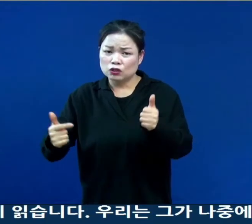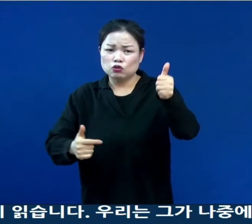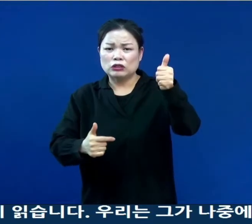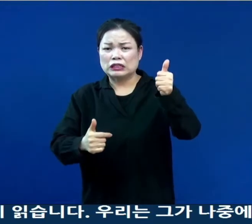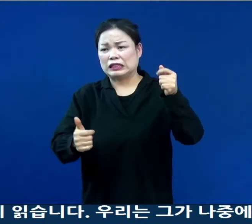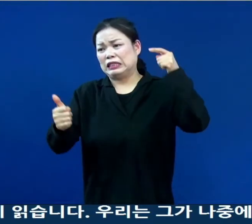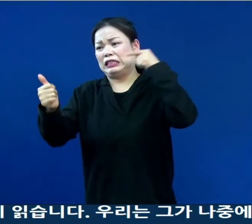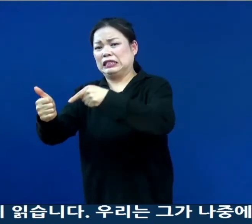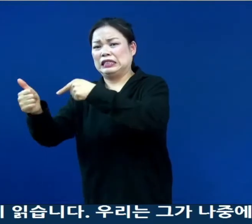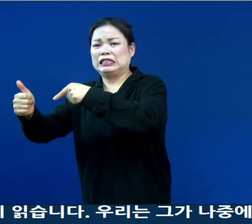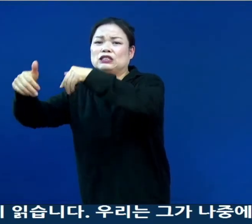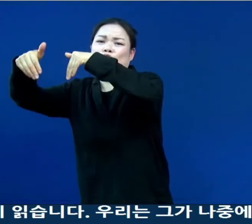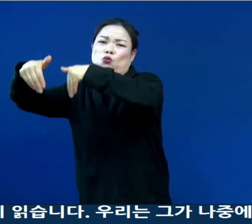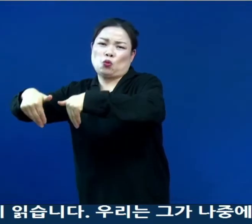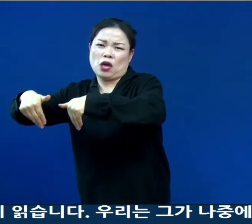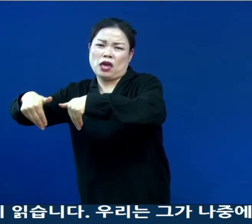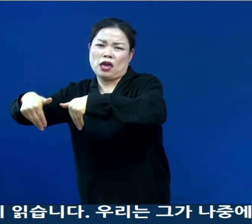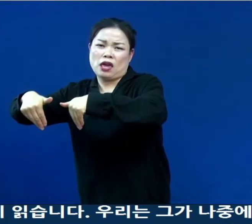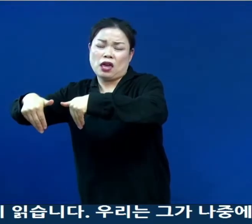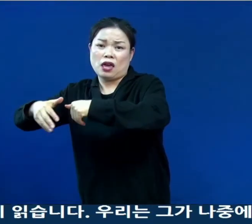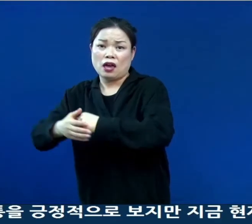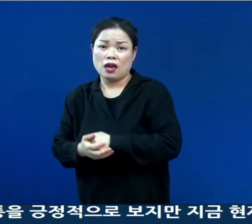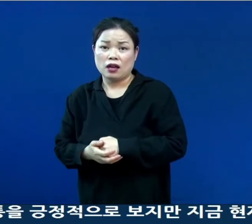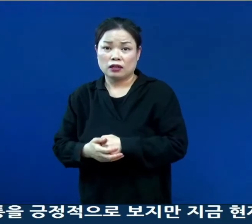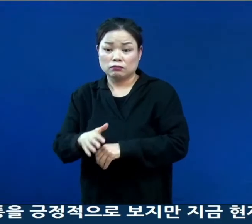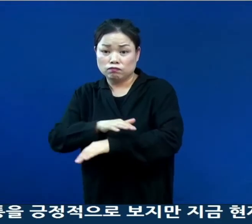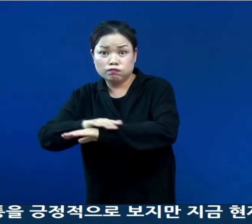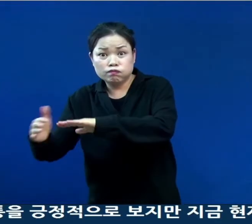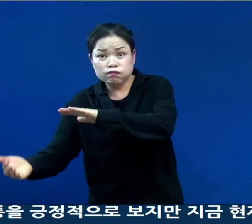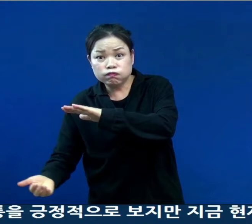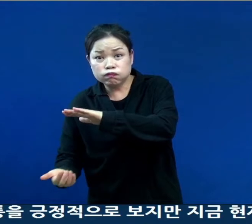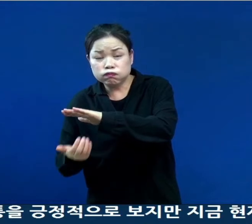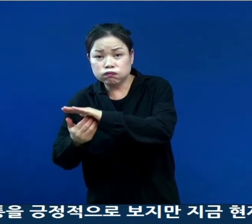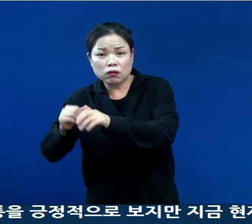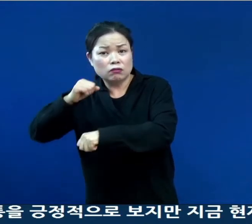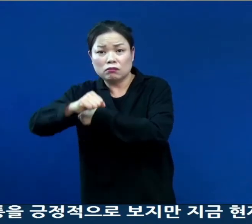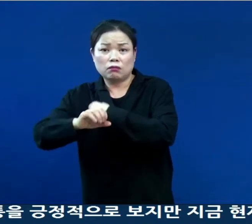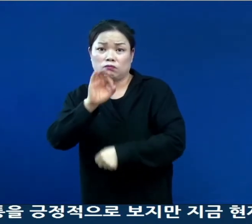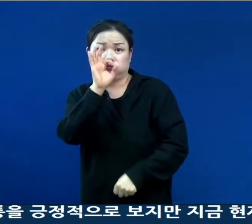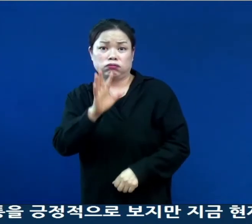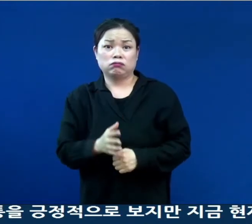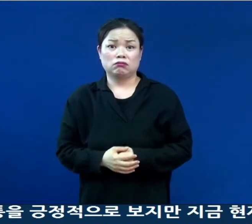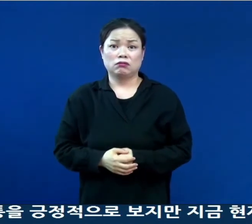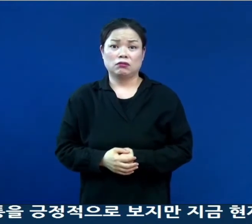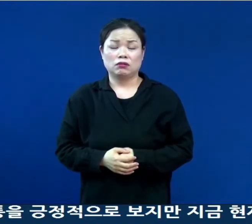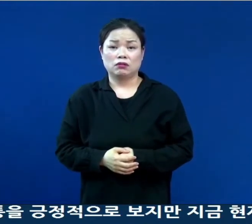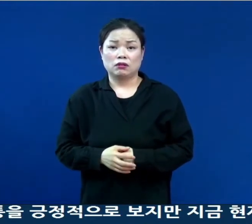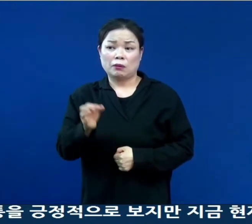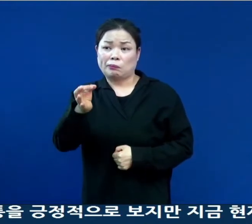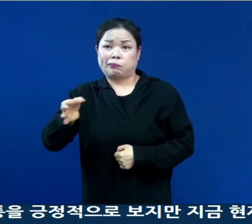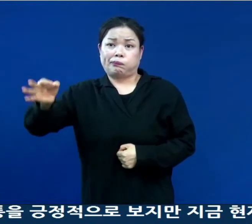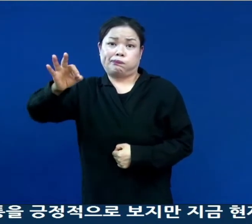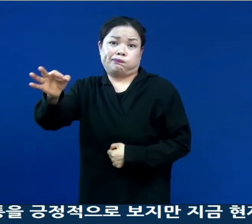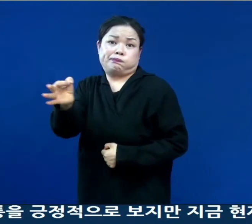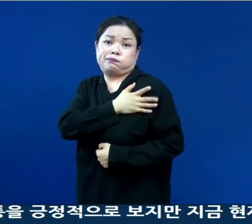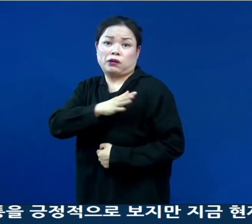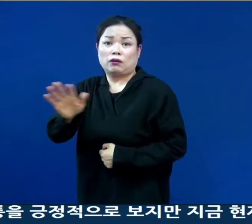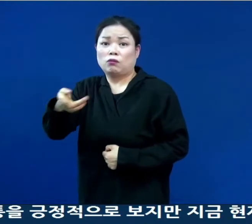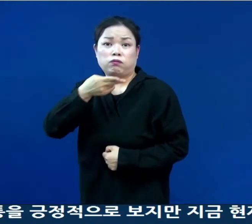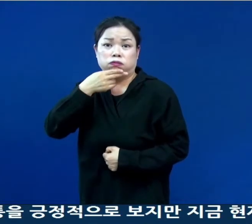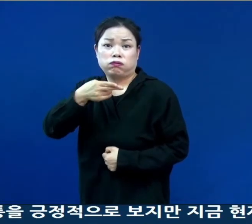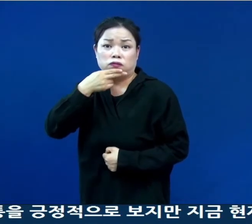해야 되는 노예일 뿐입니다. 그가 형통에서 자유해지는 것도 아니고 월급이 올라서 부자가 되는 것도